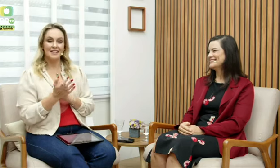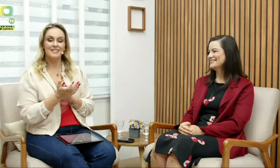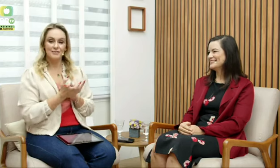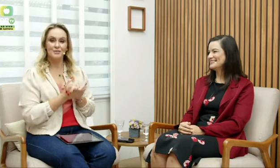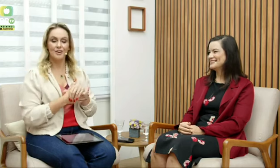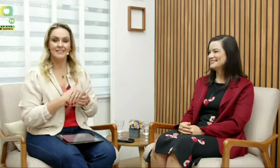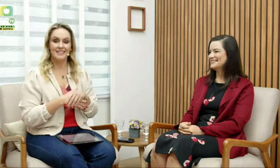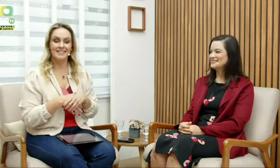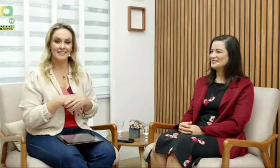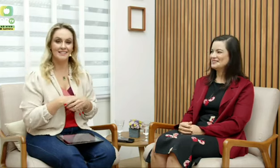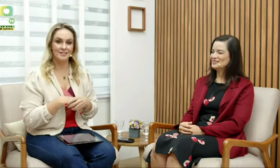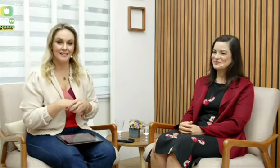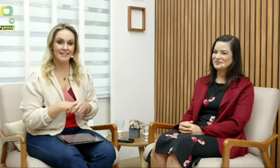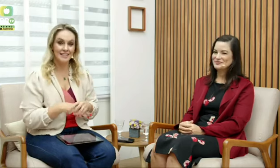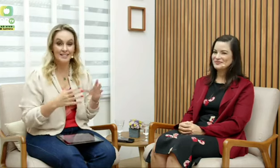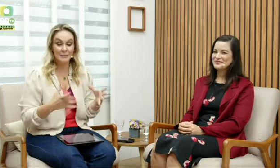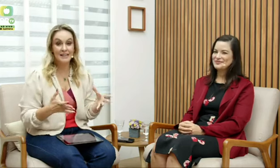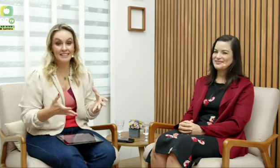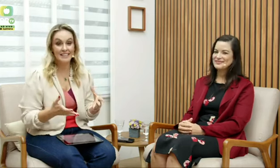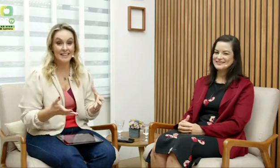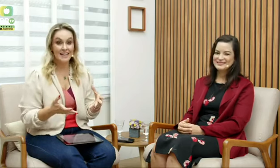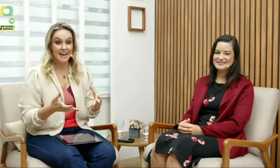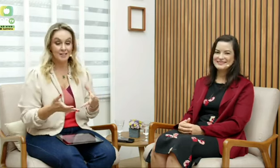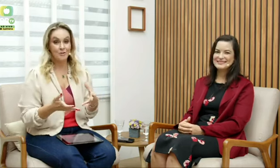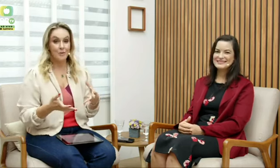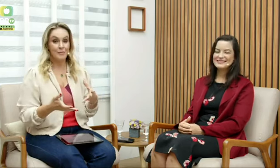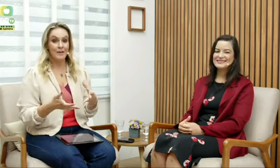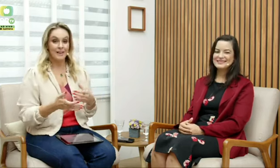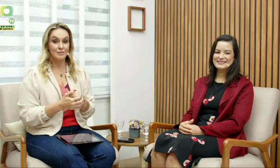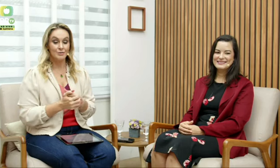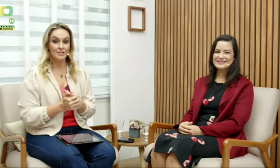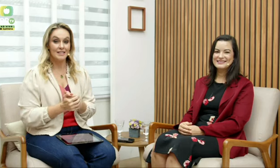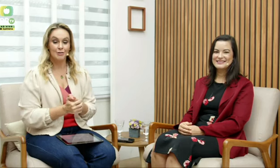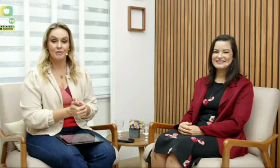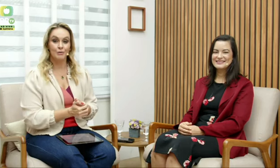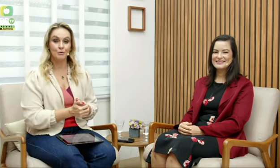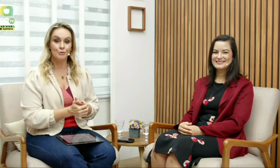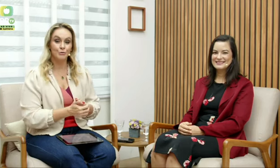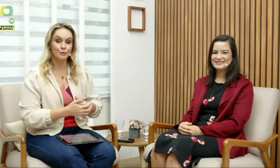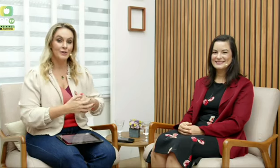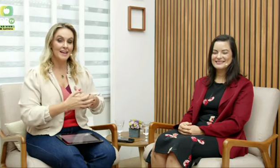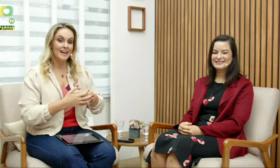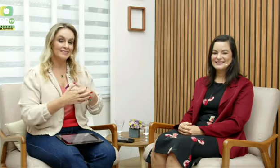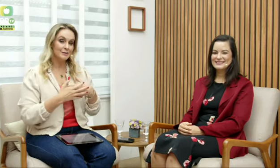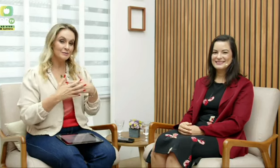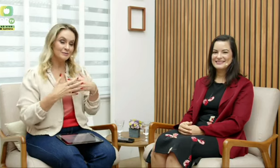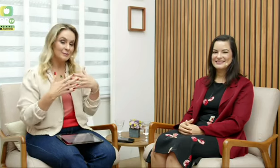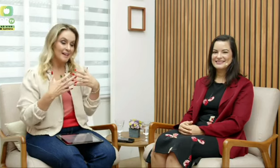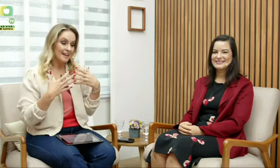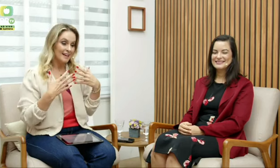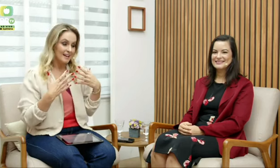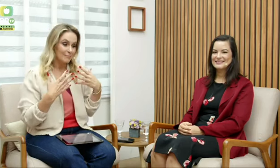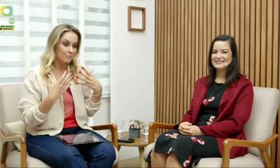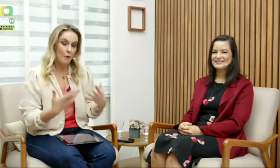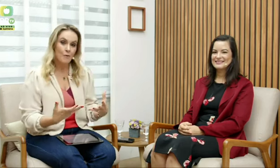gente. Você viu só que interessante, né? Nessa semana que a gente comemora aí o Dia Nacional do Surdo, é tão bom,